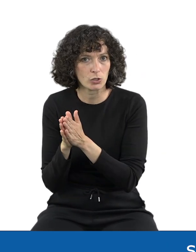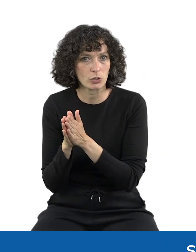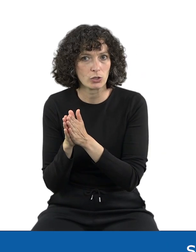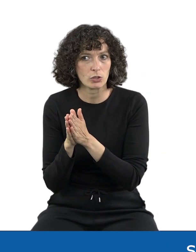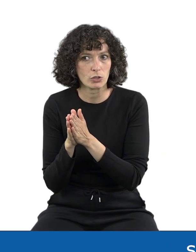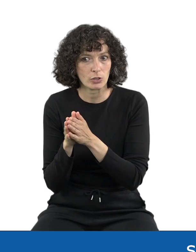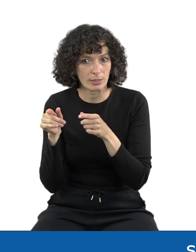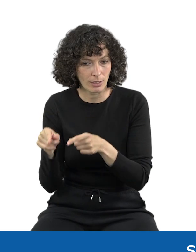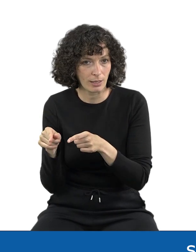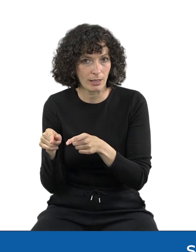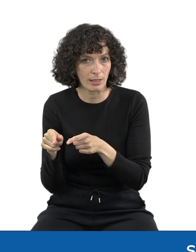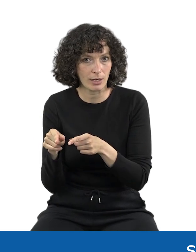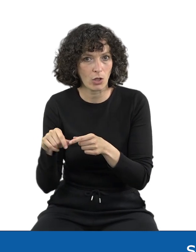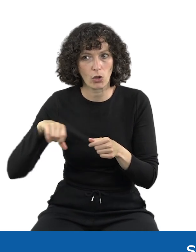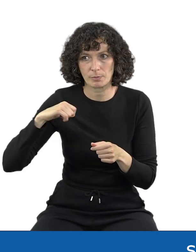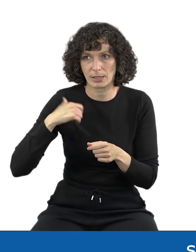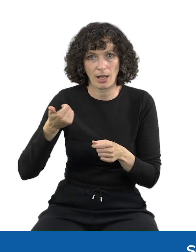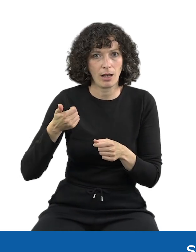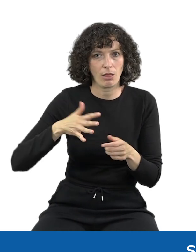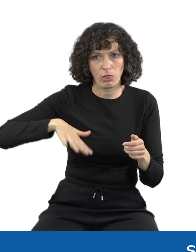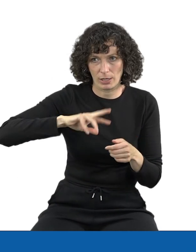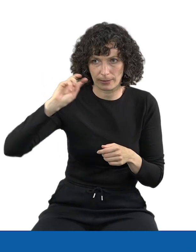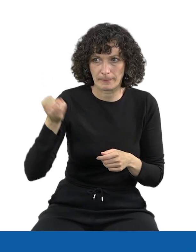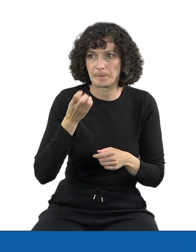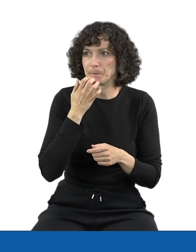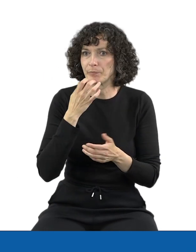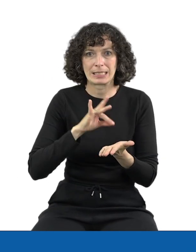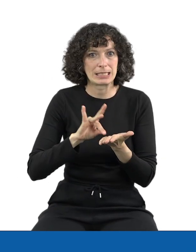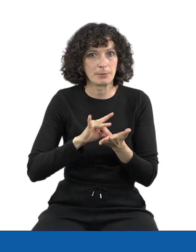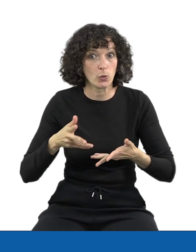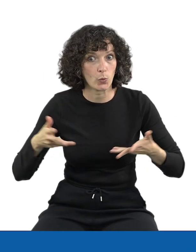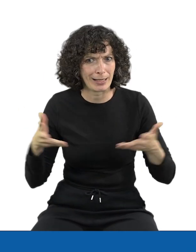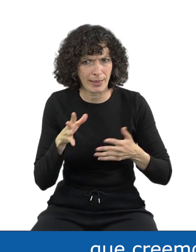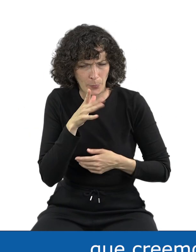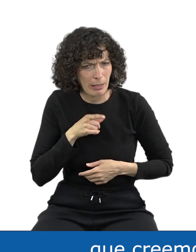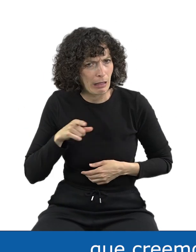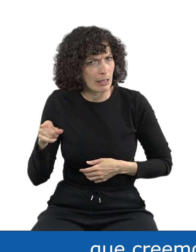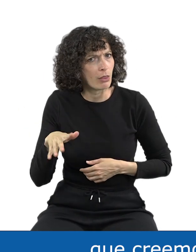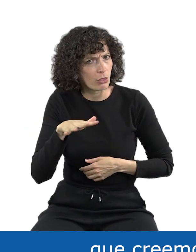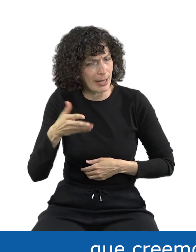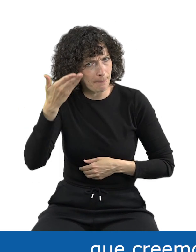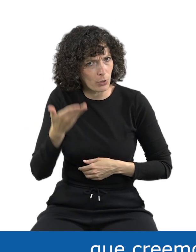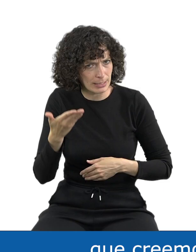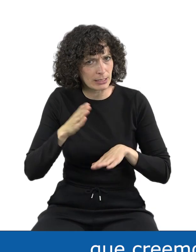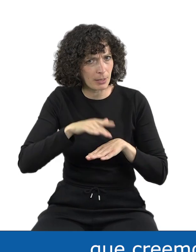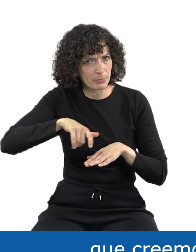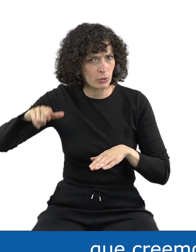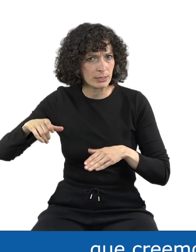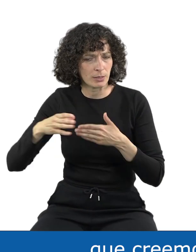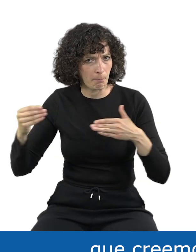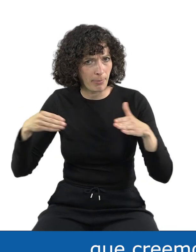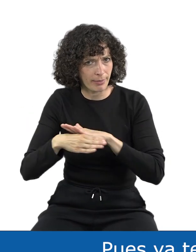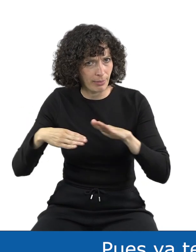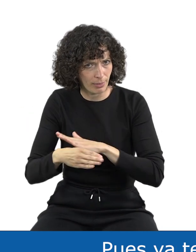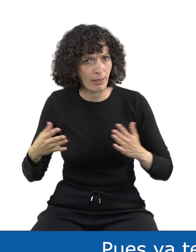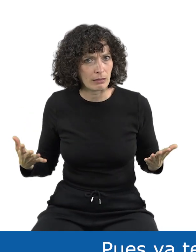también bueno, pues de diferentes puntos del hospital, del servicio de urgencias también, que creemos que es una entrada muy importante de pacientes. Bueno,